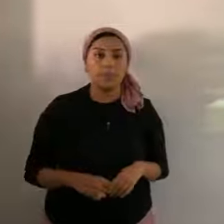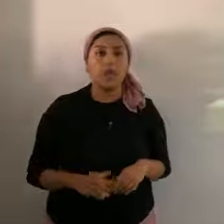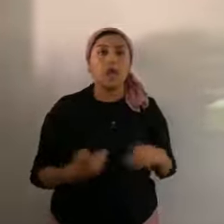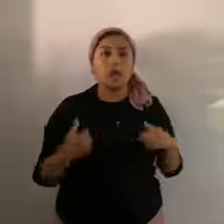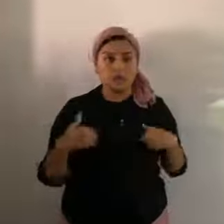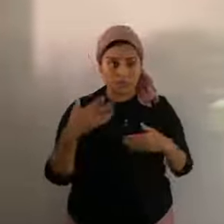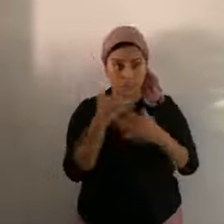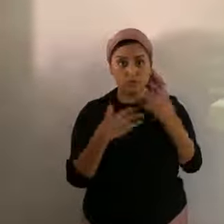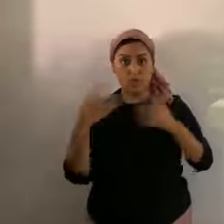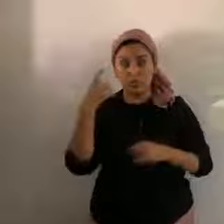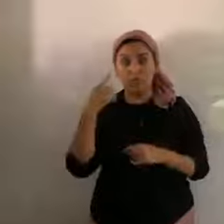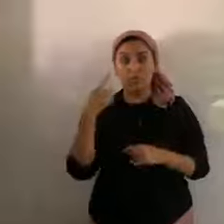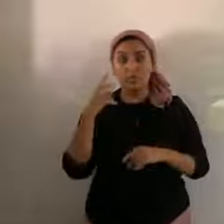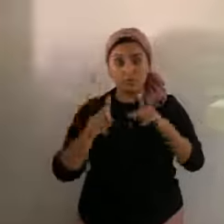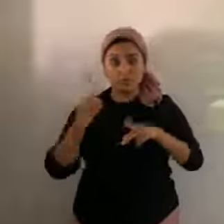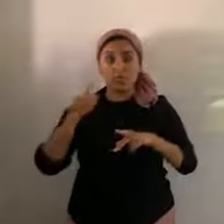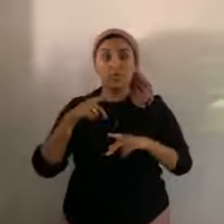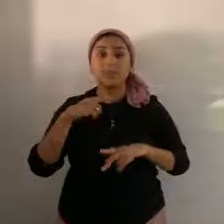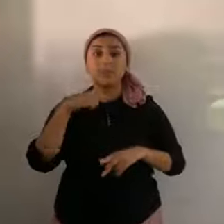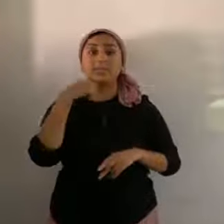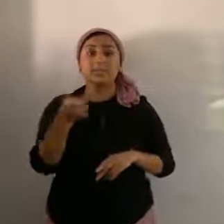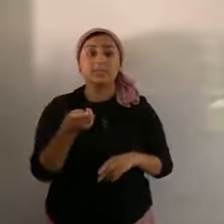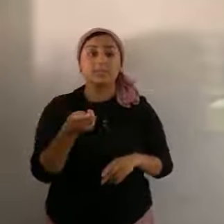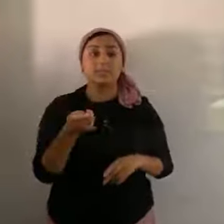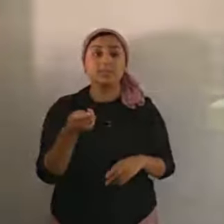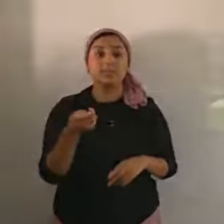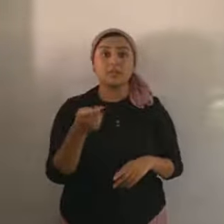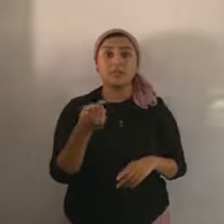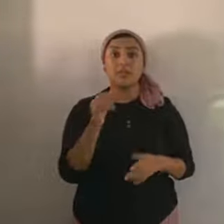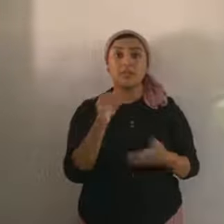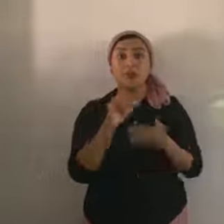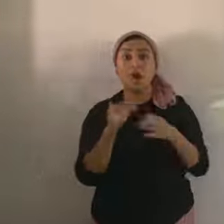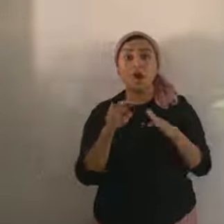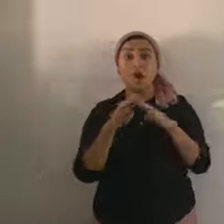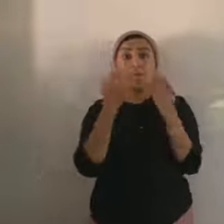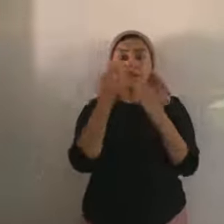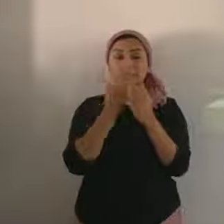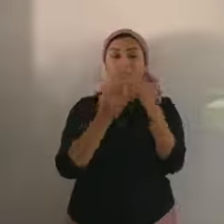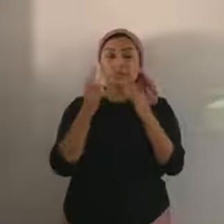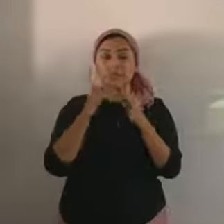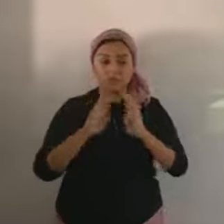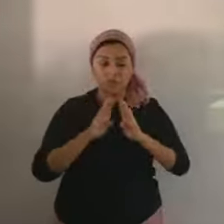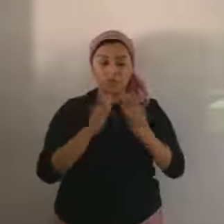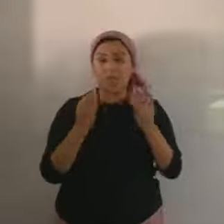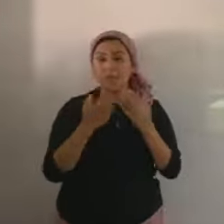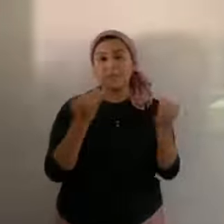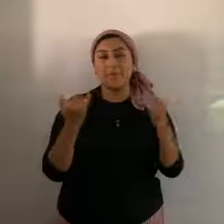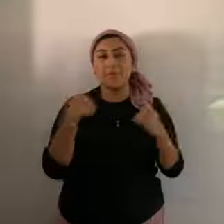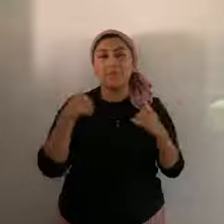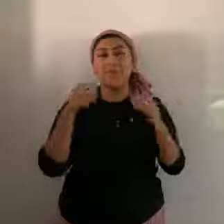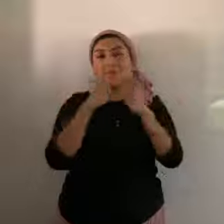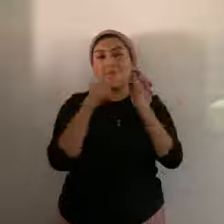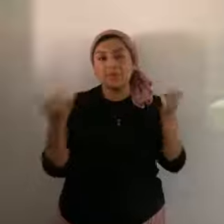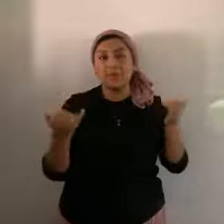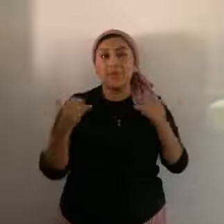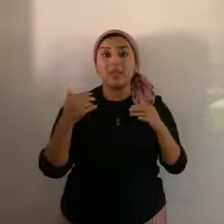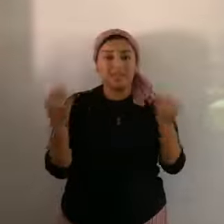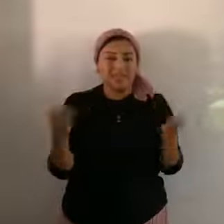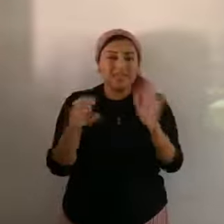quien se ha atrevido a decir que abrieron puertas. Es como si aquí abriéramos una puerta para